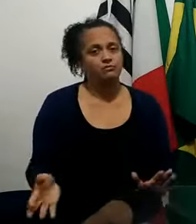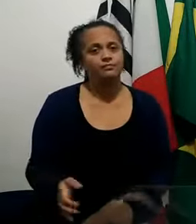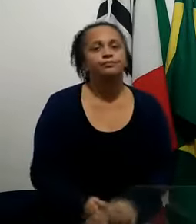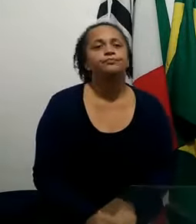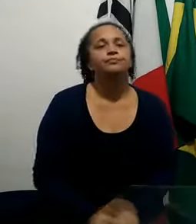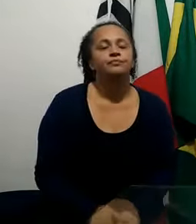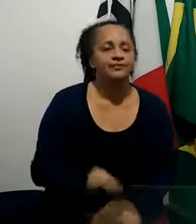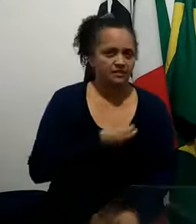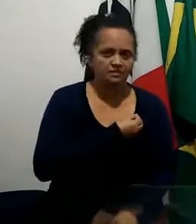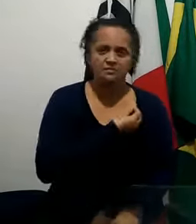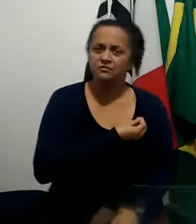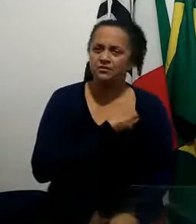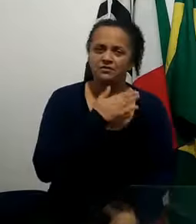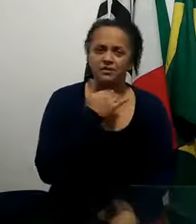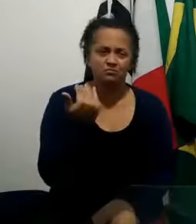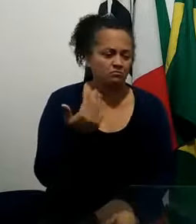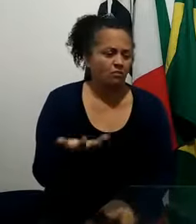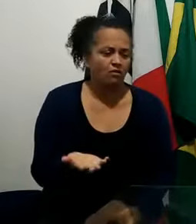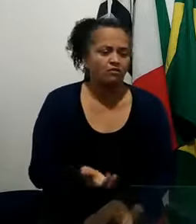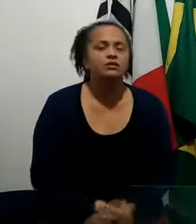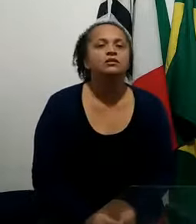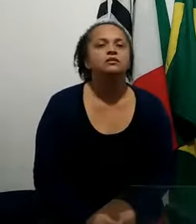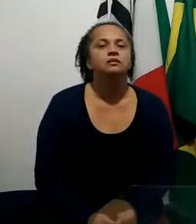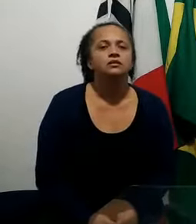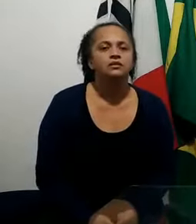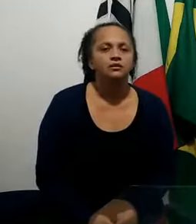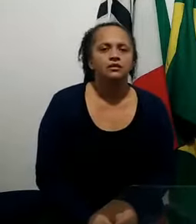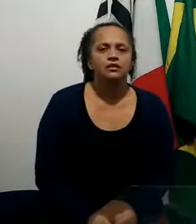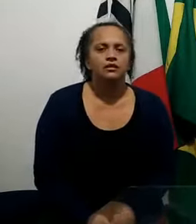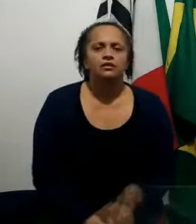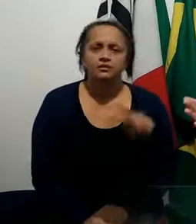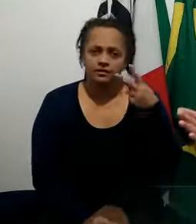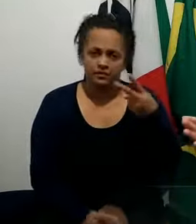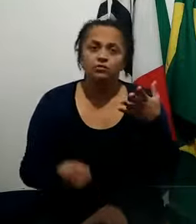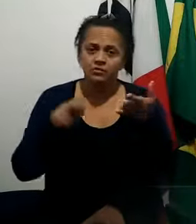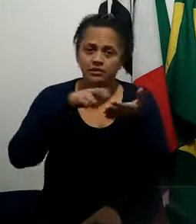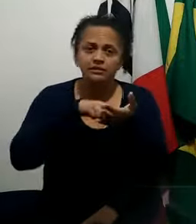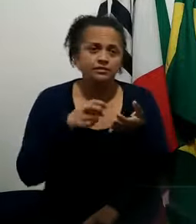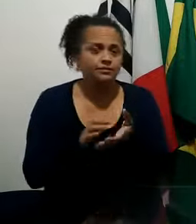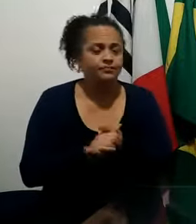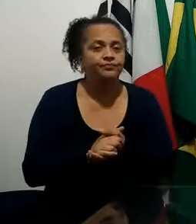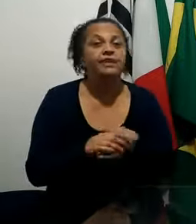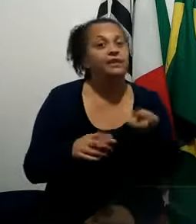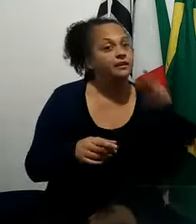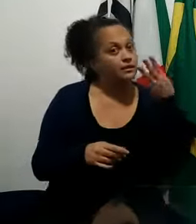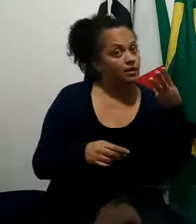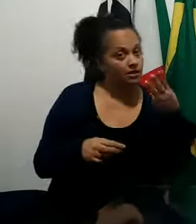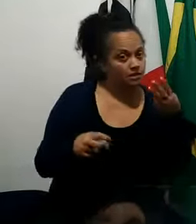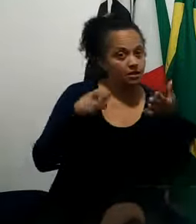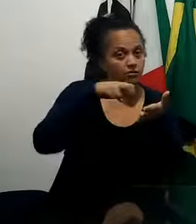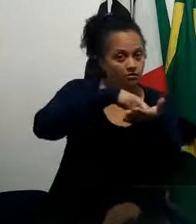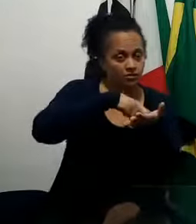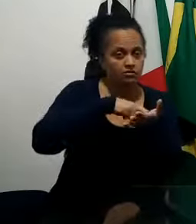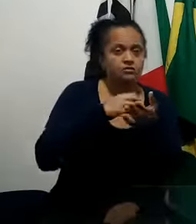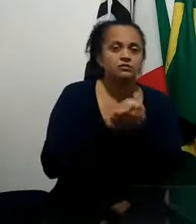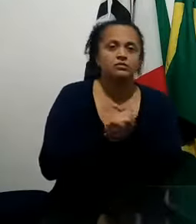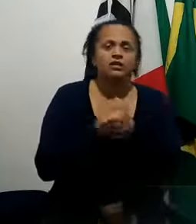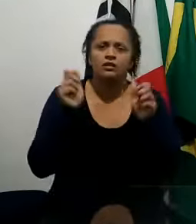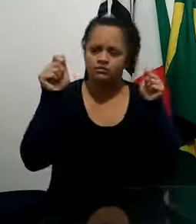que vivem no mar, com essa taça, essa segunda taça. Aí vem a terceira taça, Apocalipse